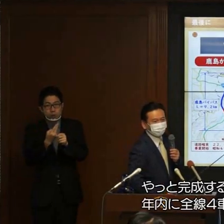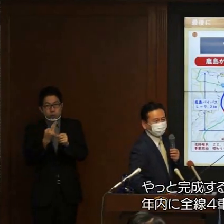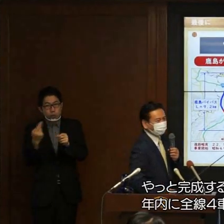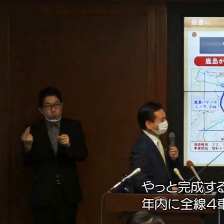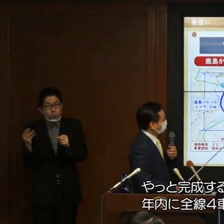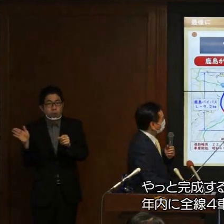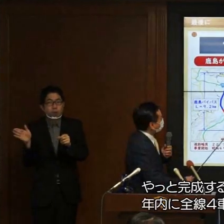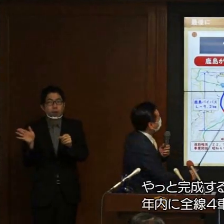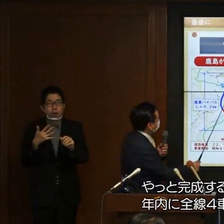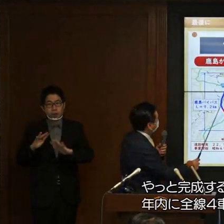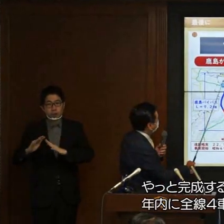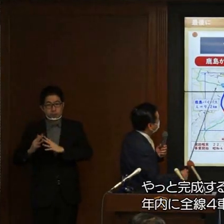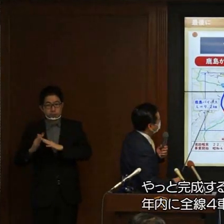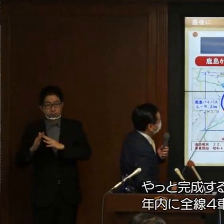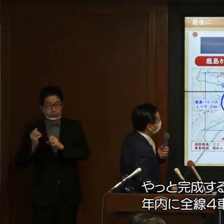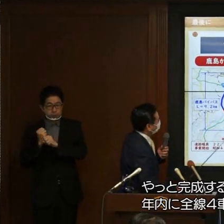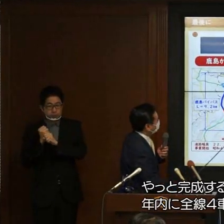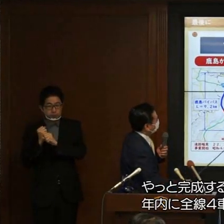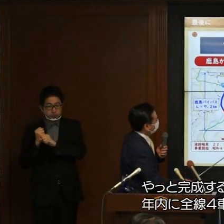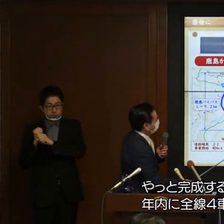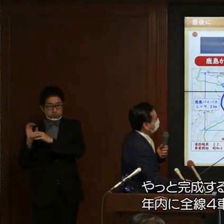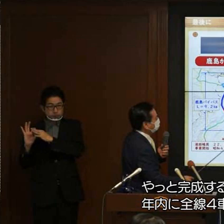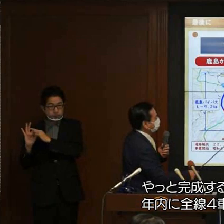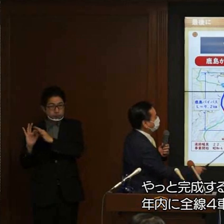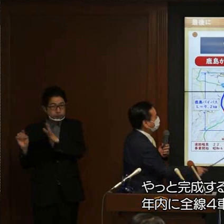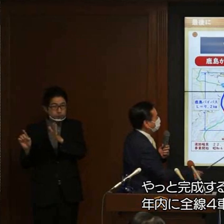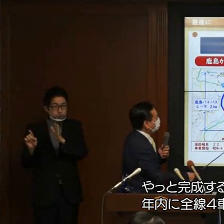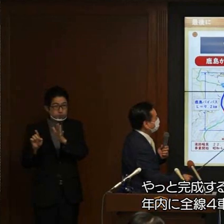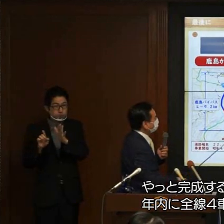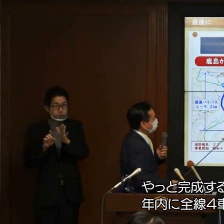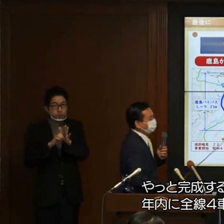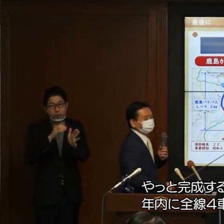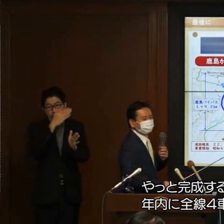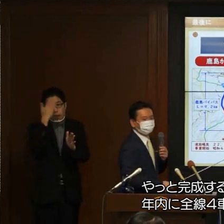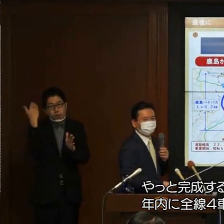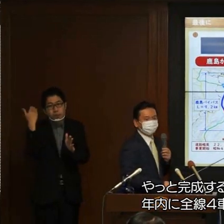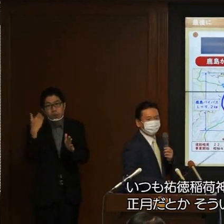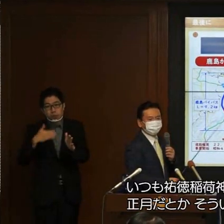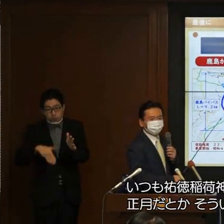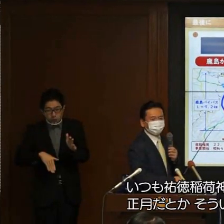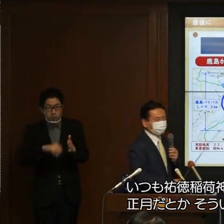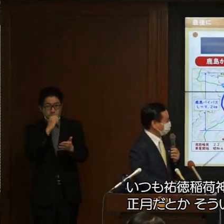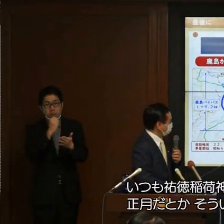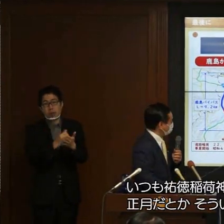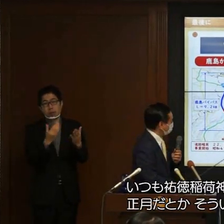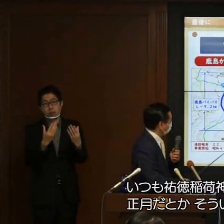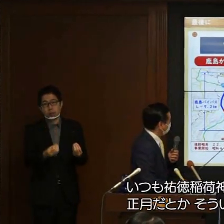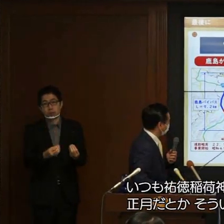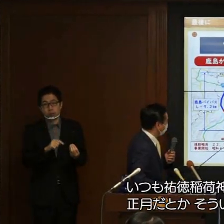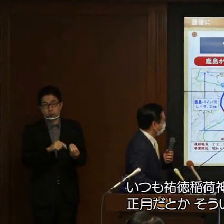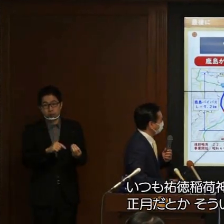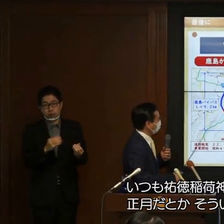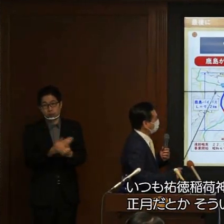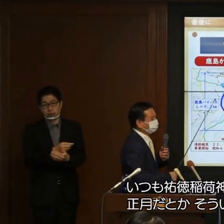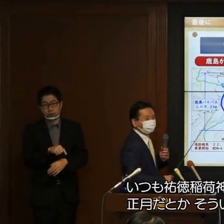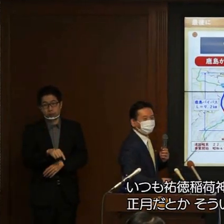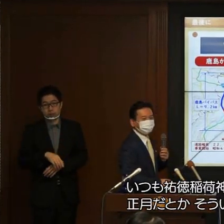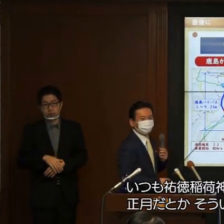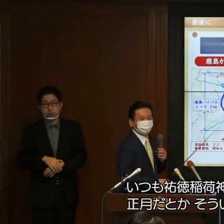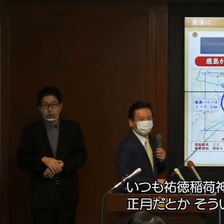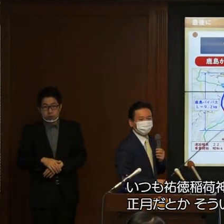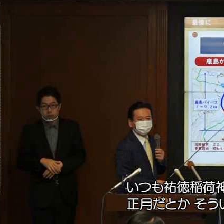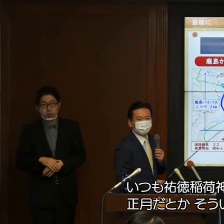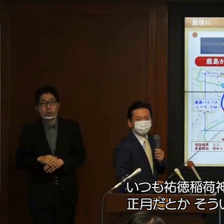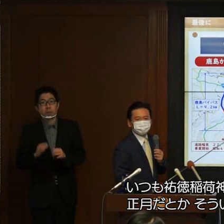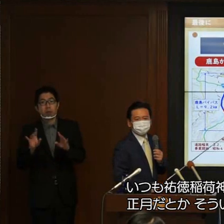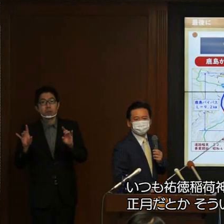と完成するということで、年内に全線4車線化。いつもこの有徳神社に行くときに、ここだい